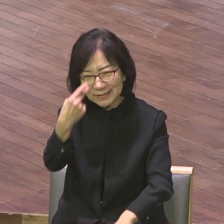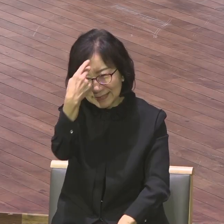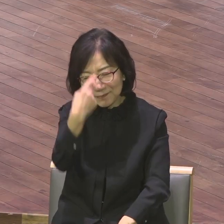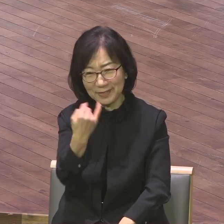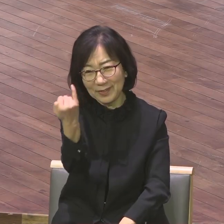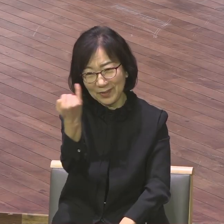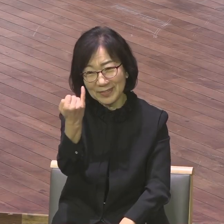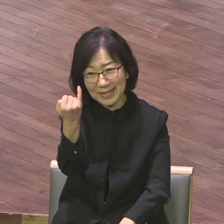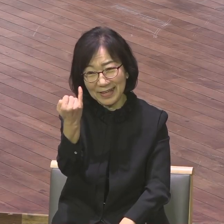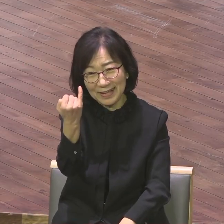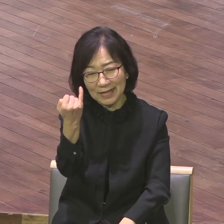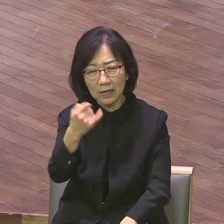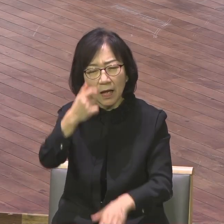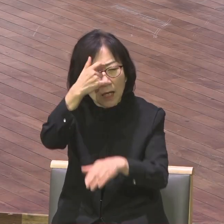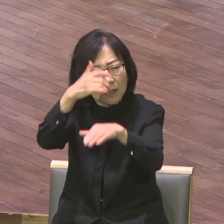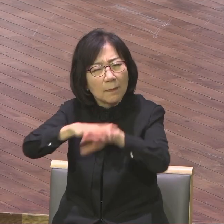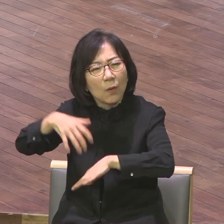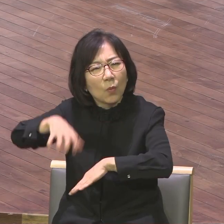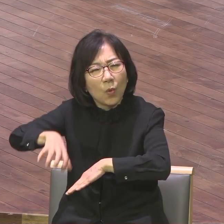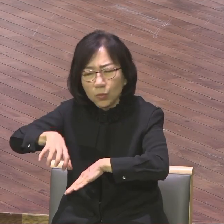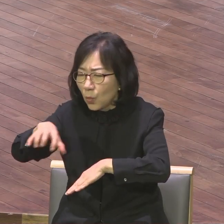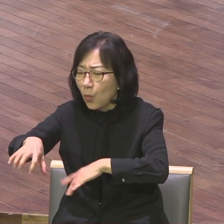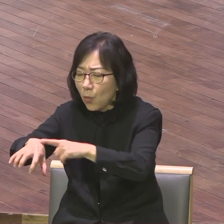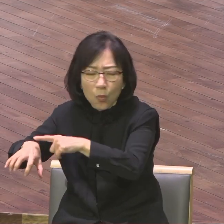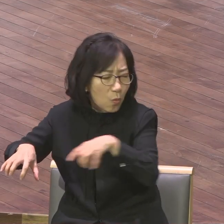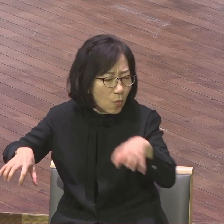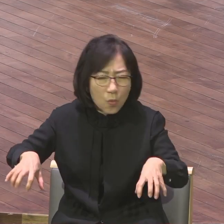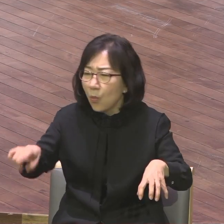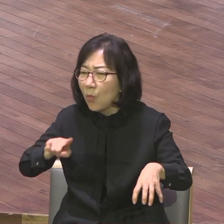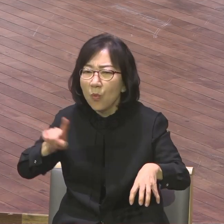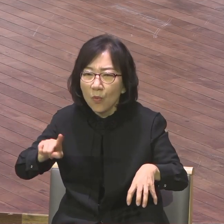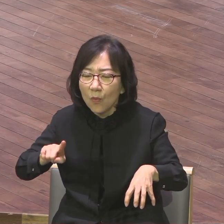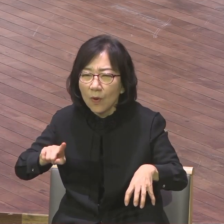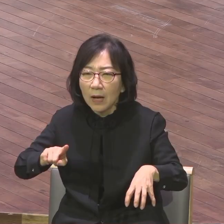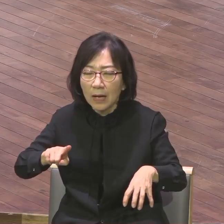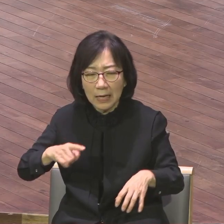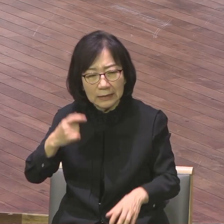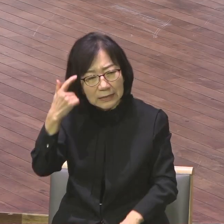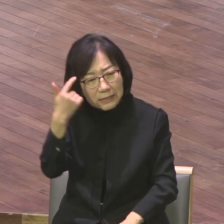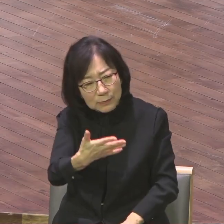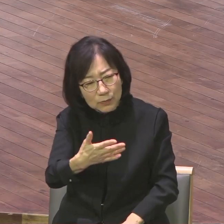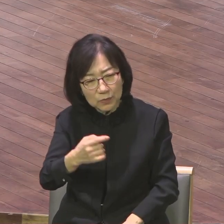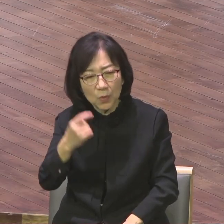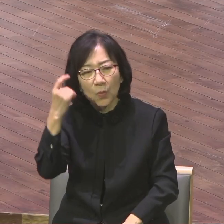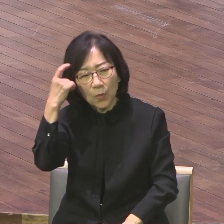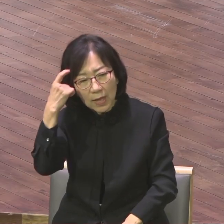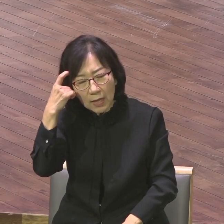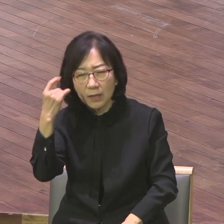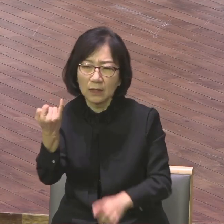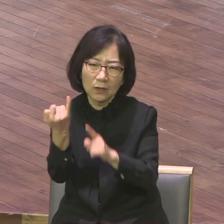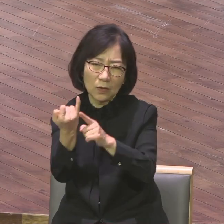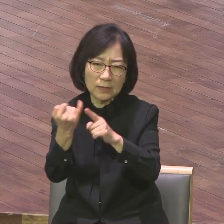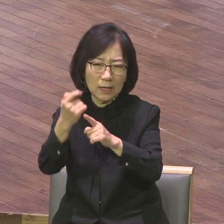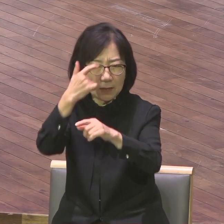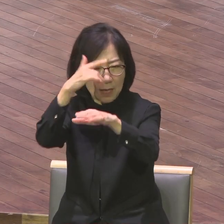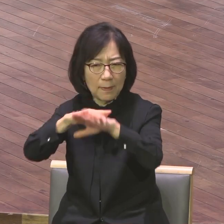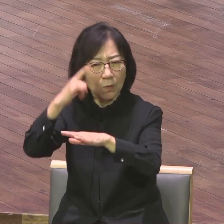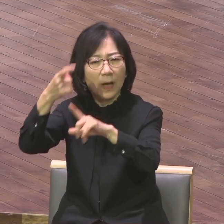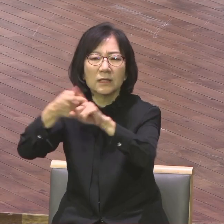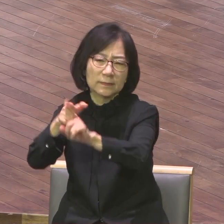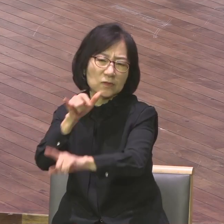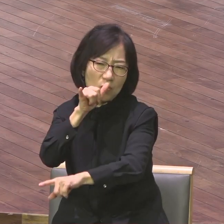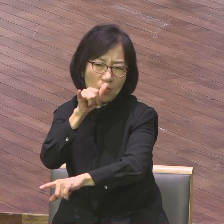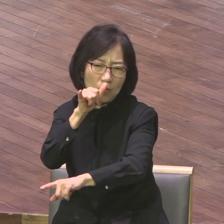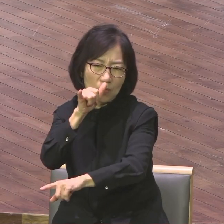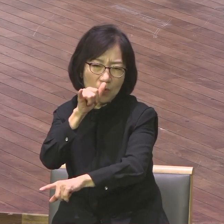것을 보면 예배 참석자로서의 모습이 있었음을 볼 수 있습니다. 예배에 관심 없는 사람이